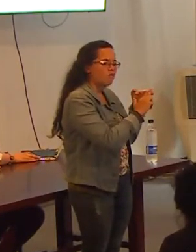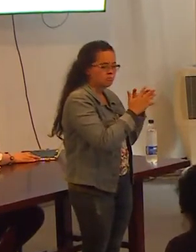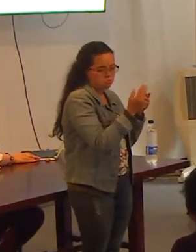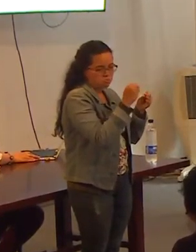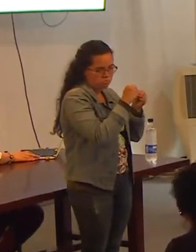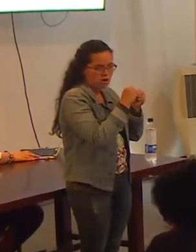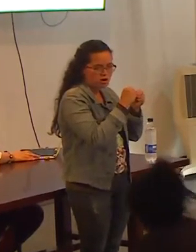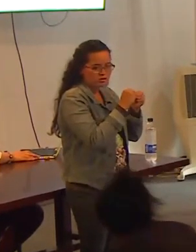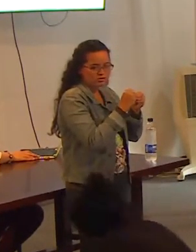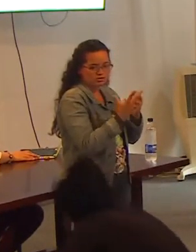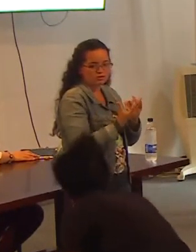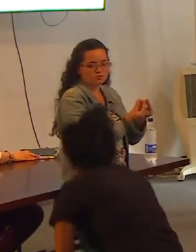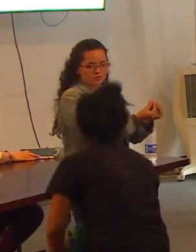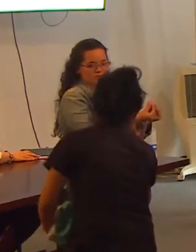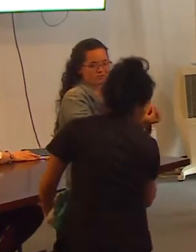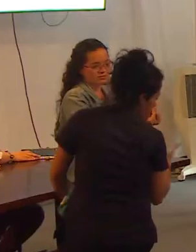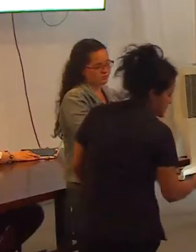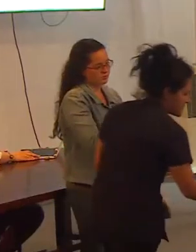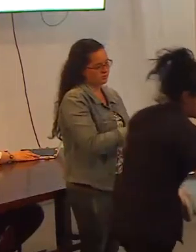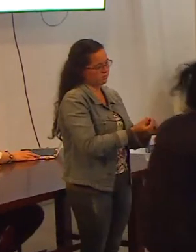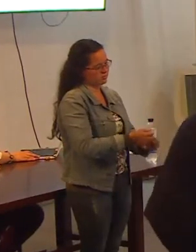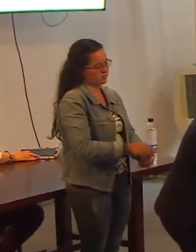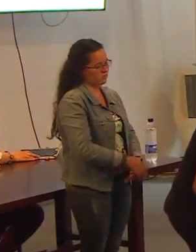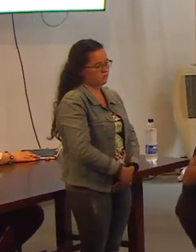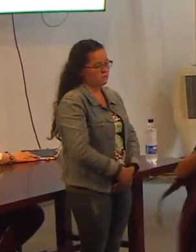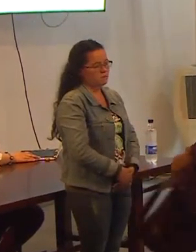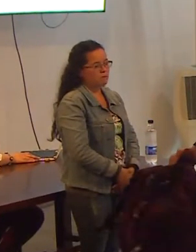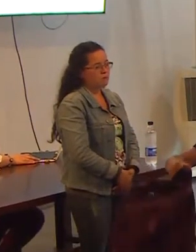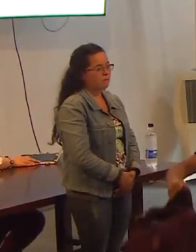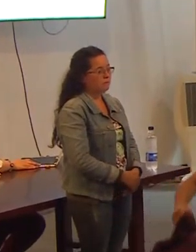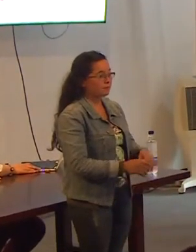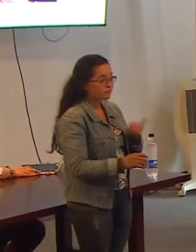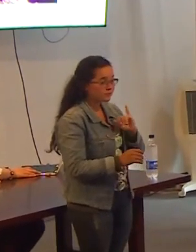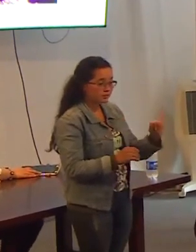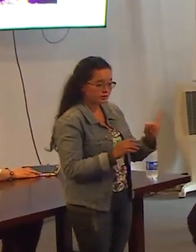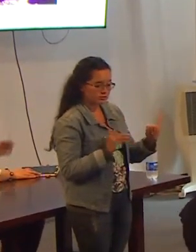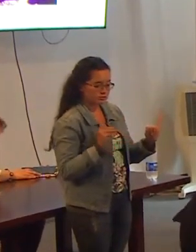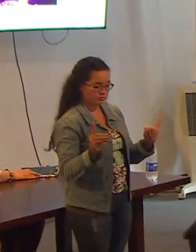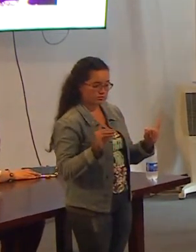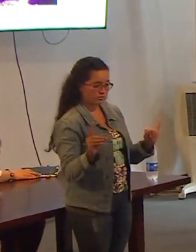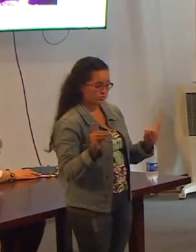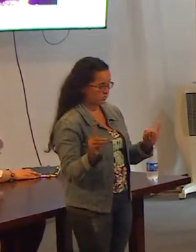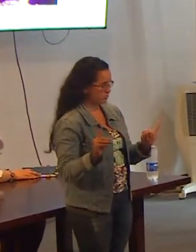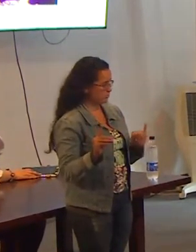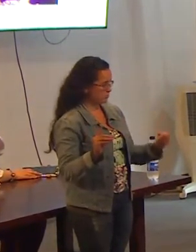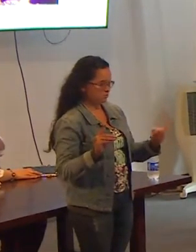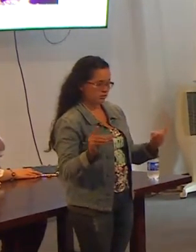al grupo, entonces desde mi izquierda hacia mi derecha van a encontrar a